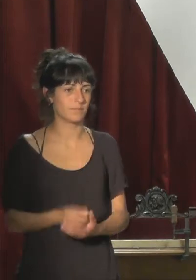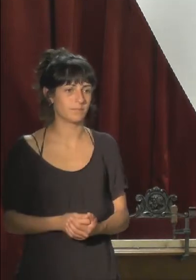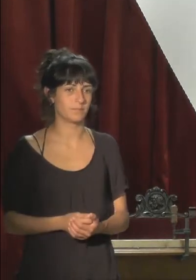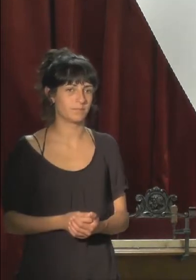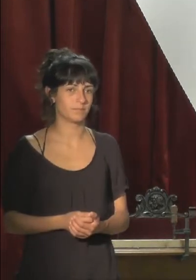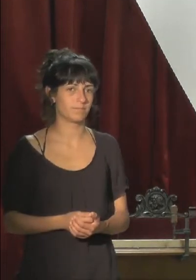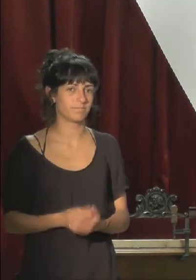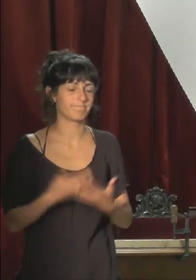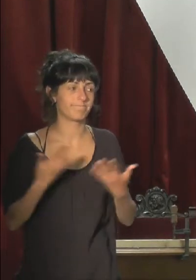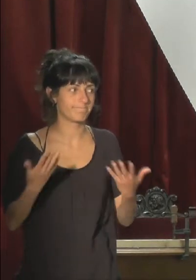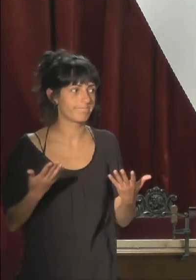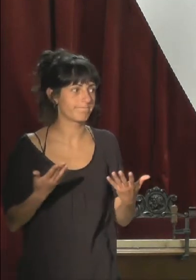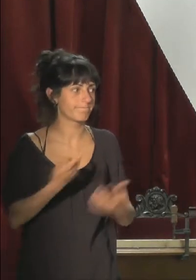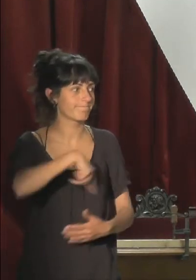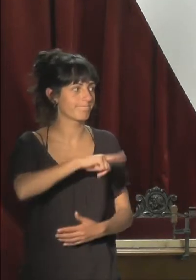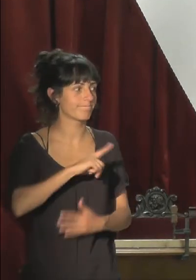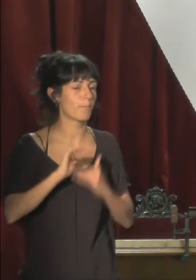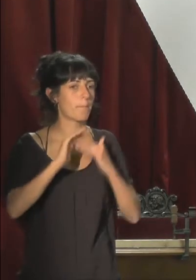E en Marea,